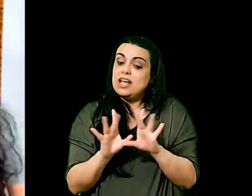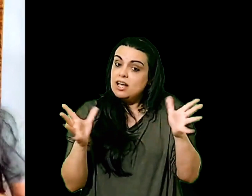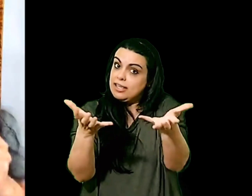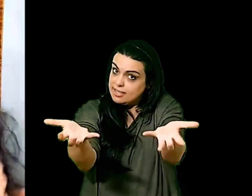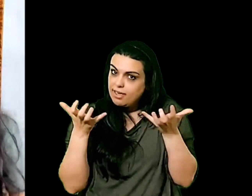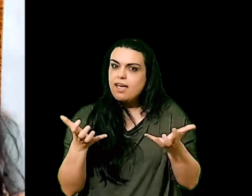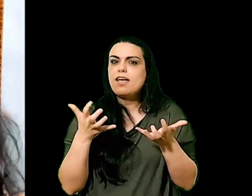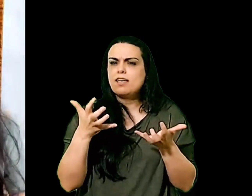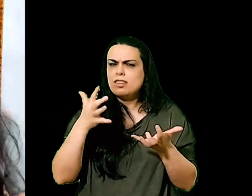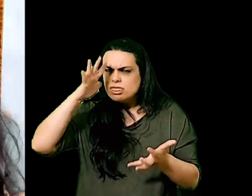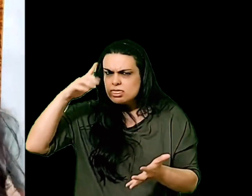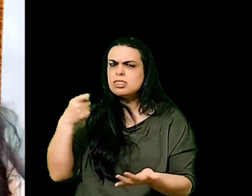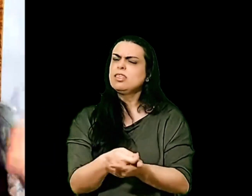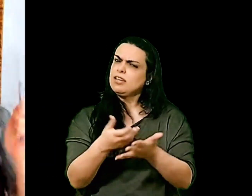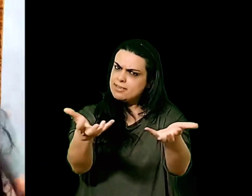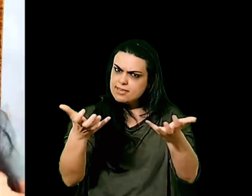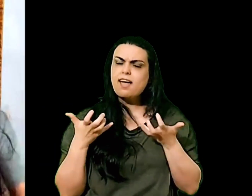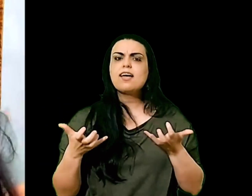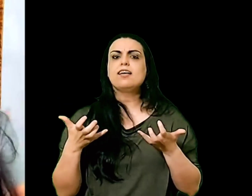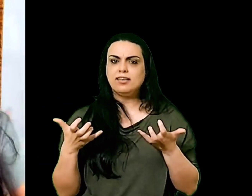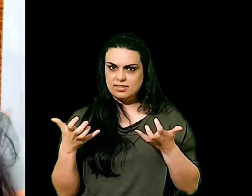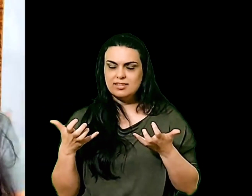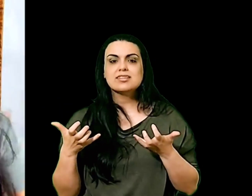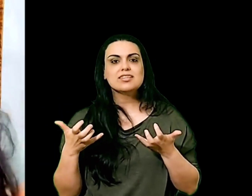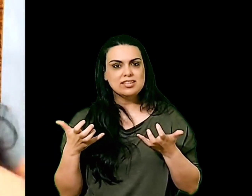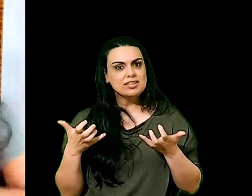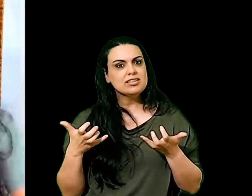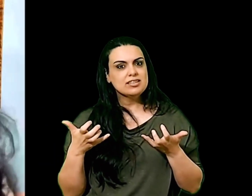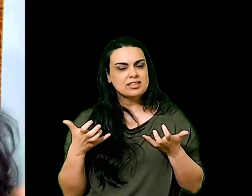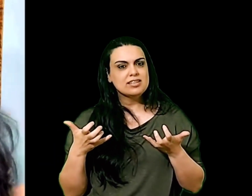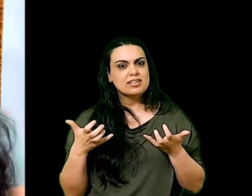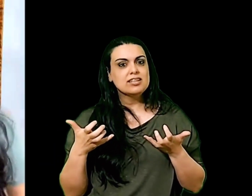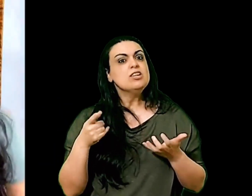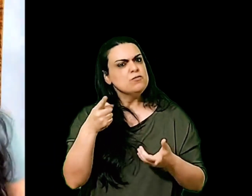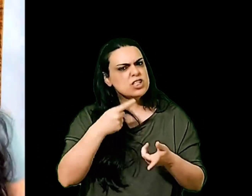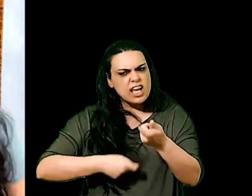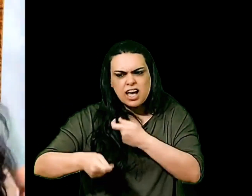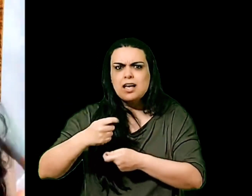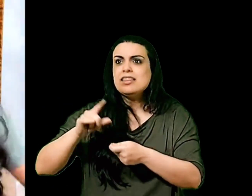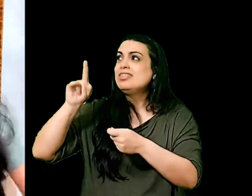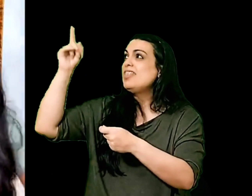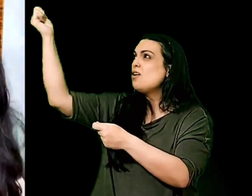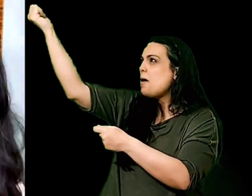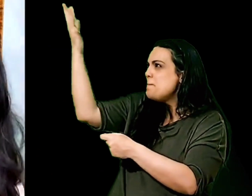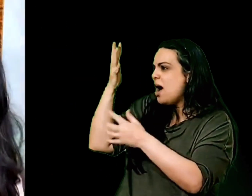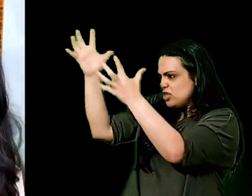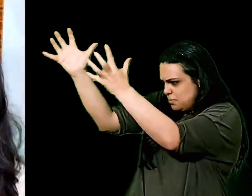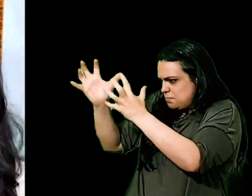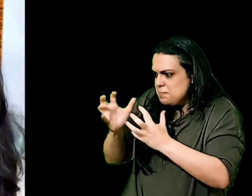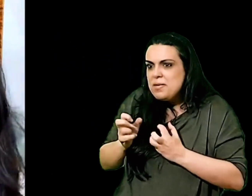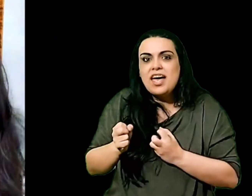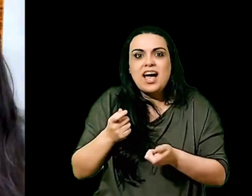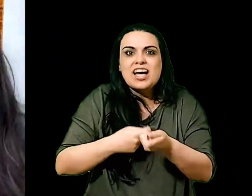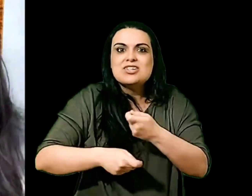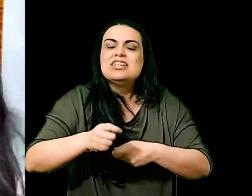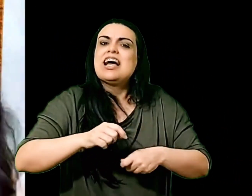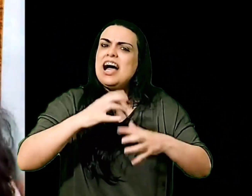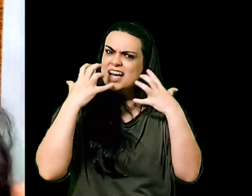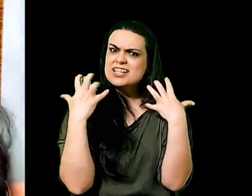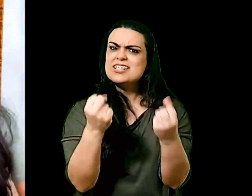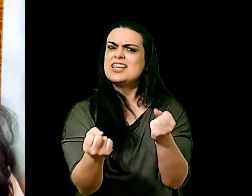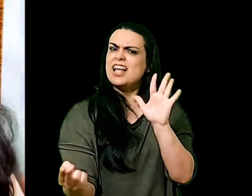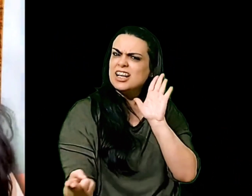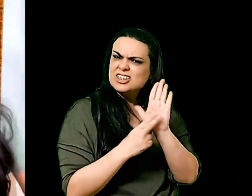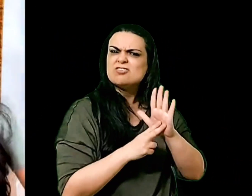ter disposição. Aí Deus falou comigo, tem que ter disposição, não deixe de colher. Não deixe de administrar a bênção. É